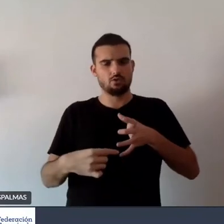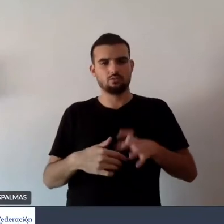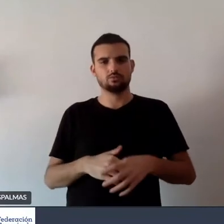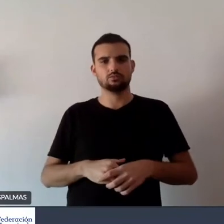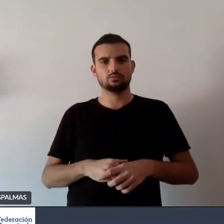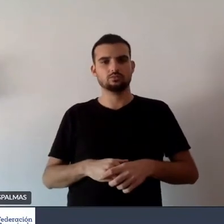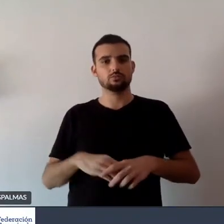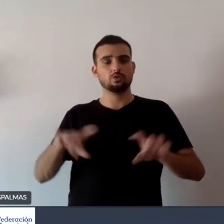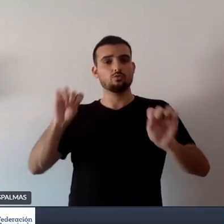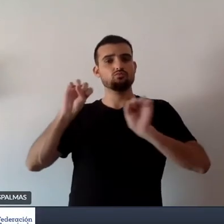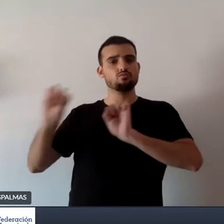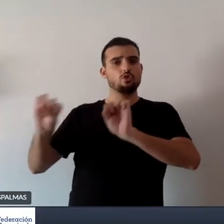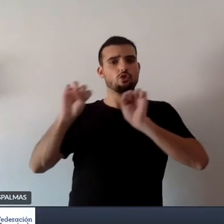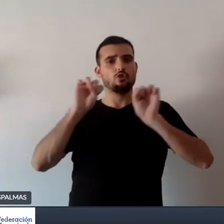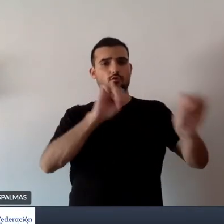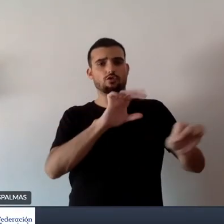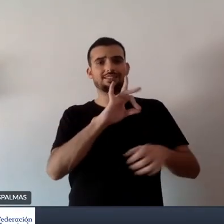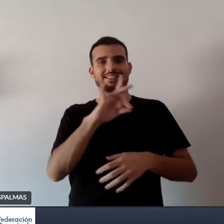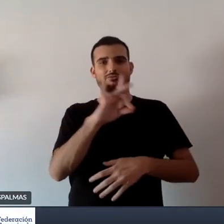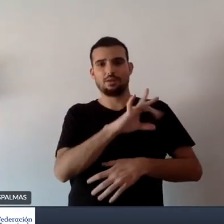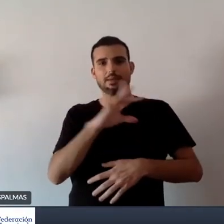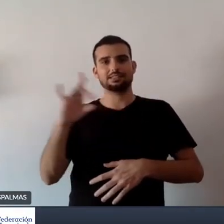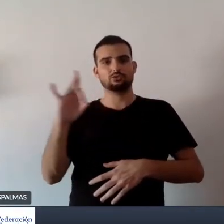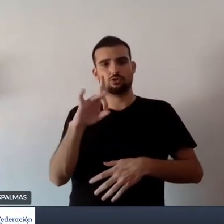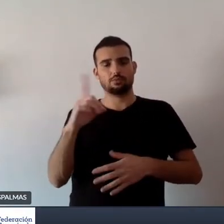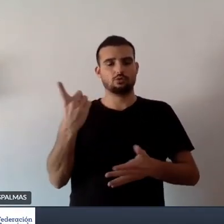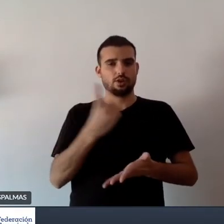Bloqueo al bloqueador, screen de screener.